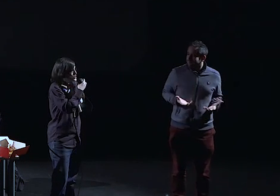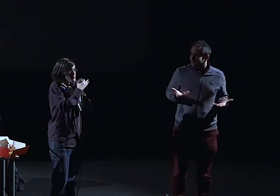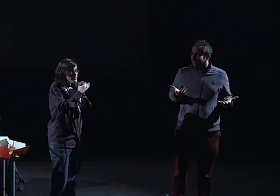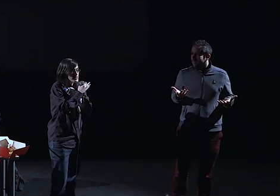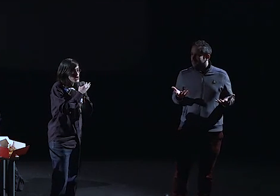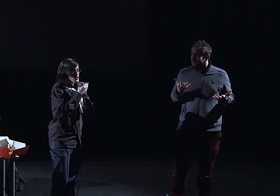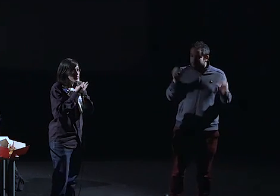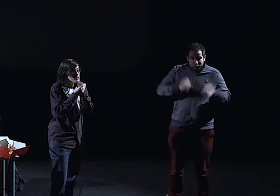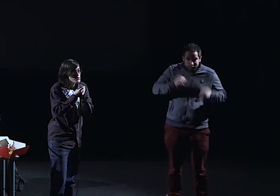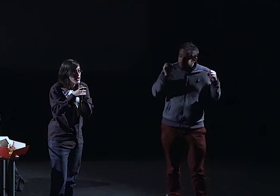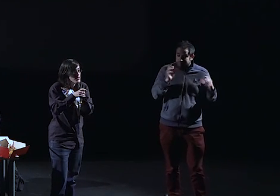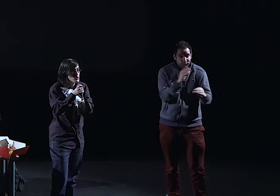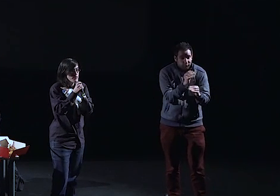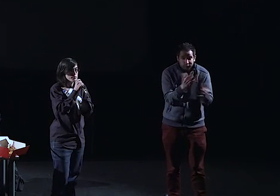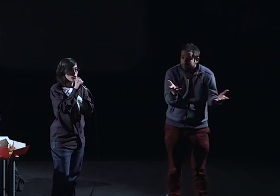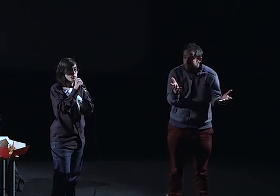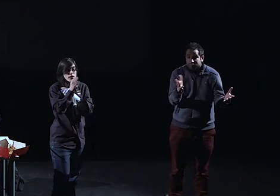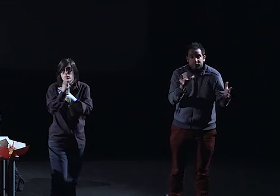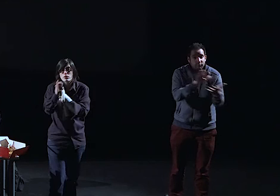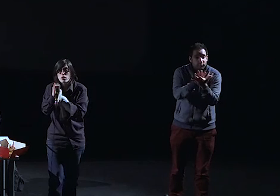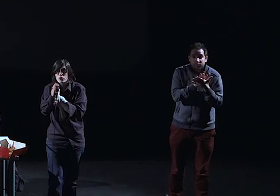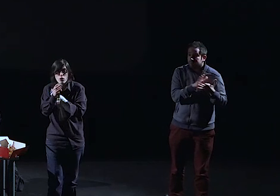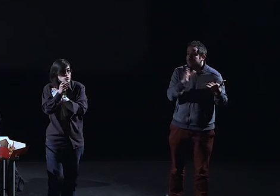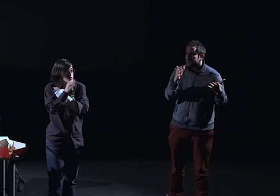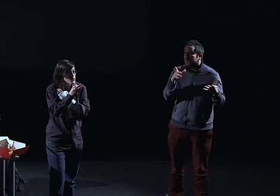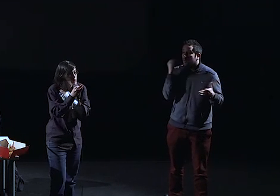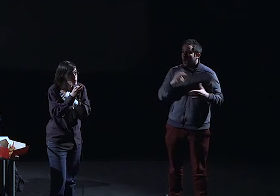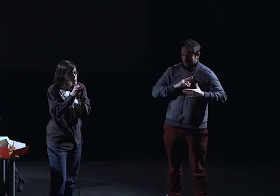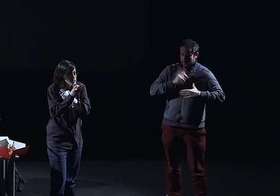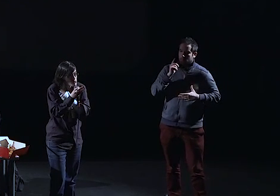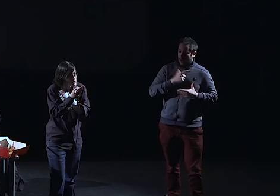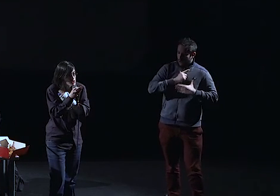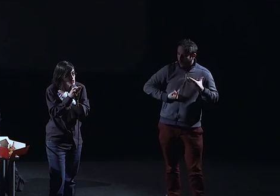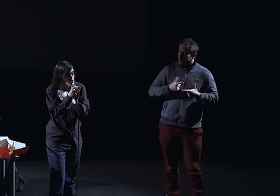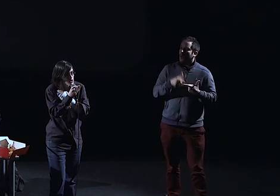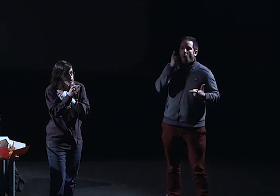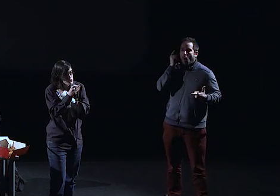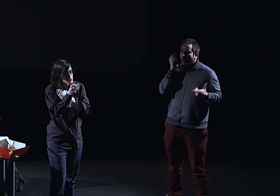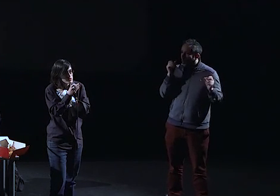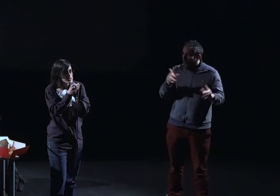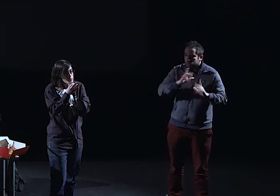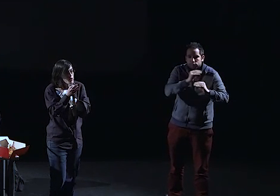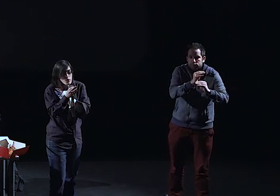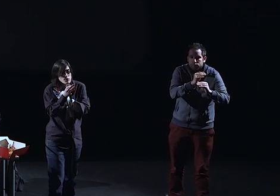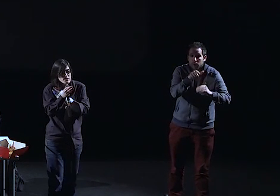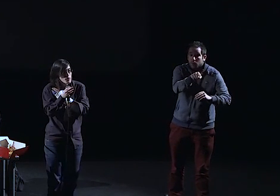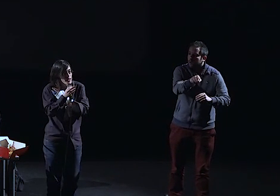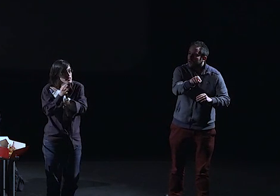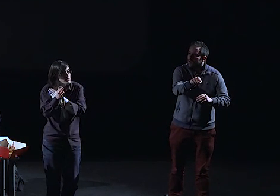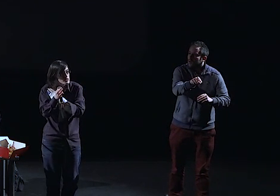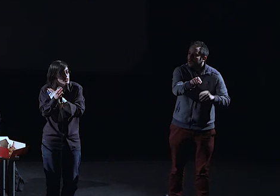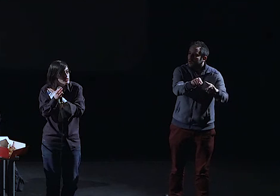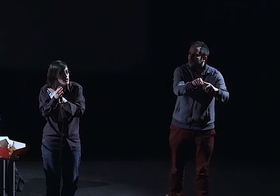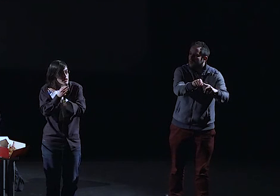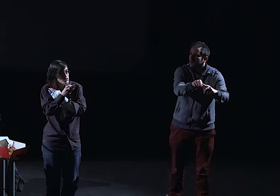Mais je veux bien. Je veux bien discuter avec mes copains trans ou mes copains homo, bien sûr. Juste, si le copain homo il commence à